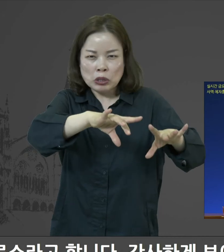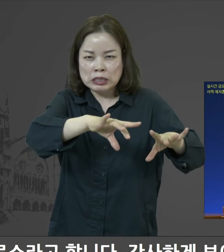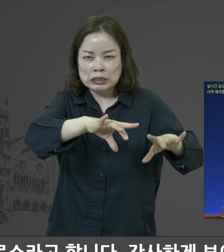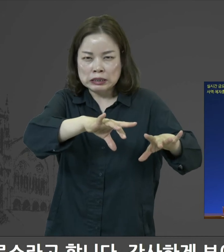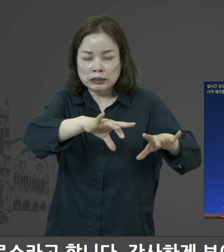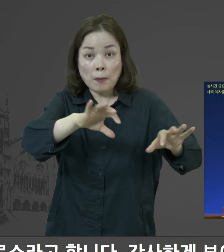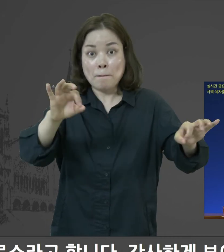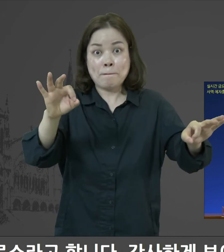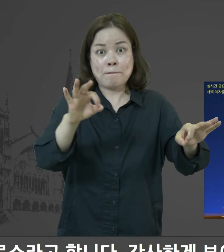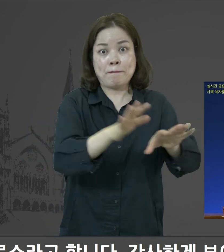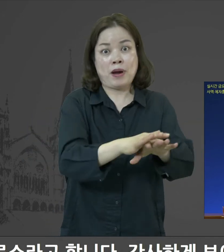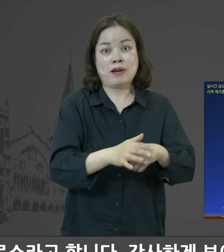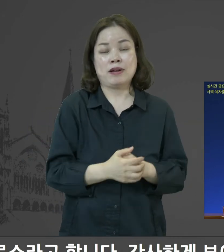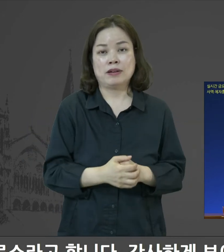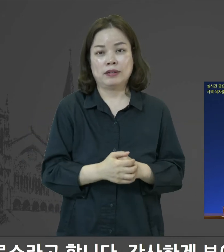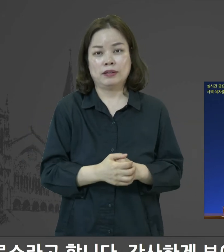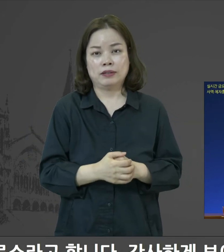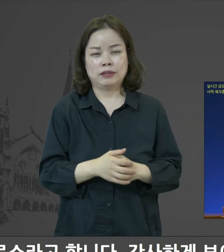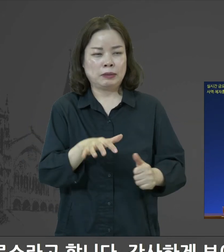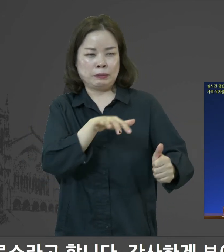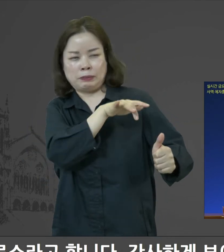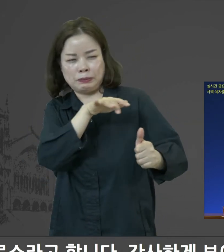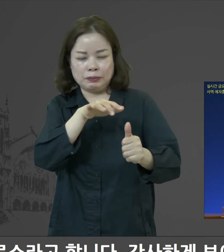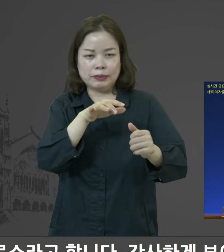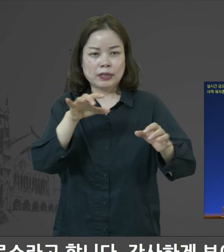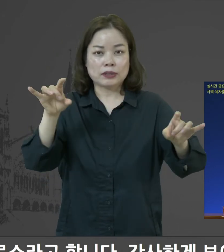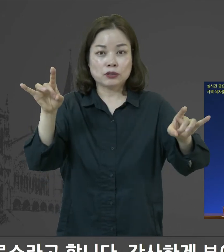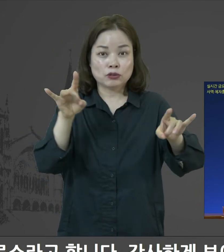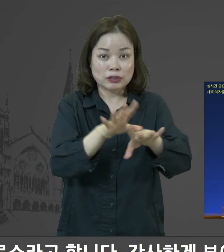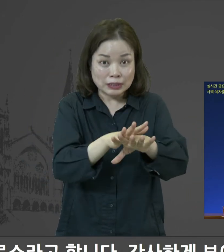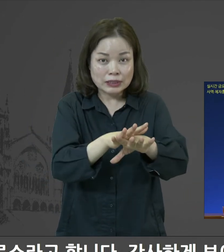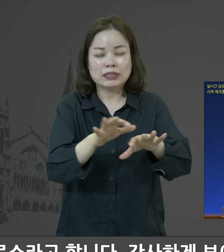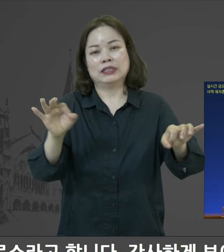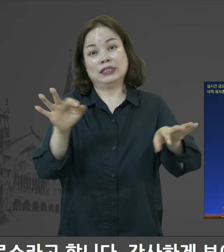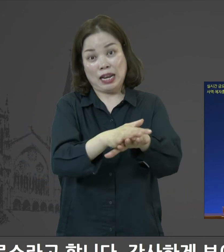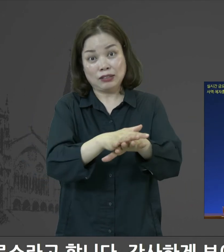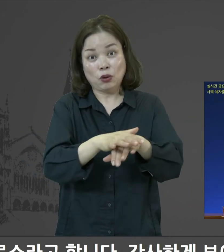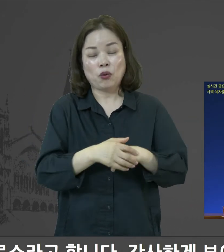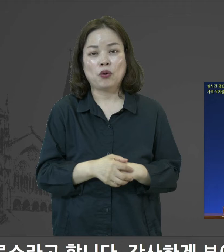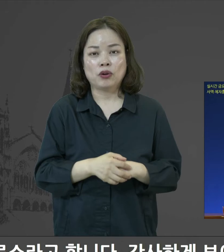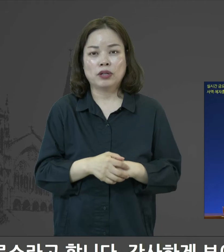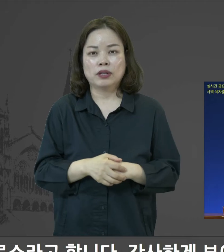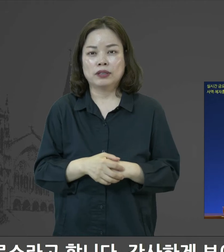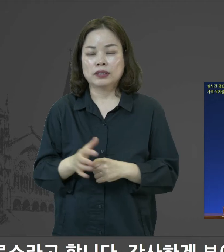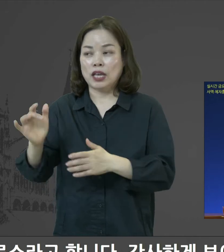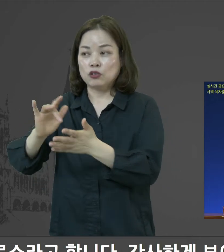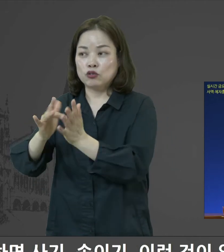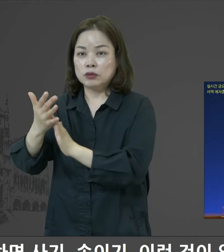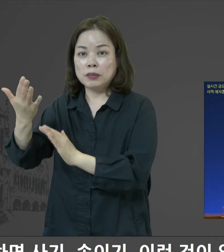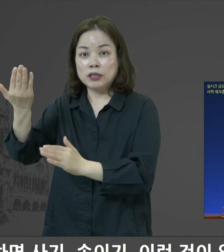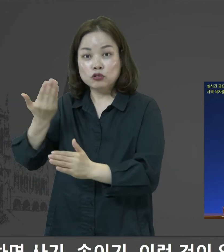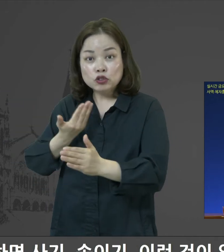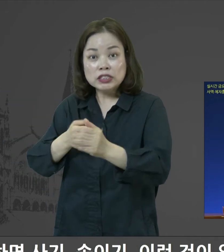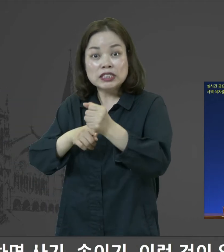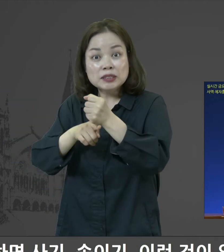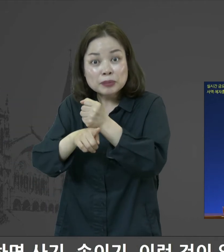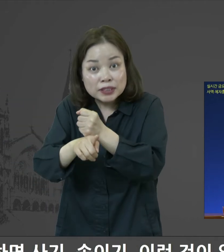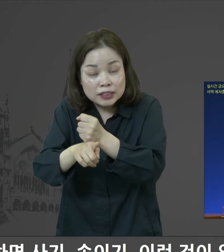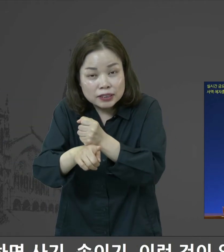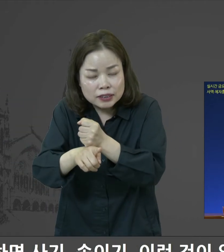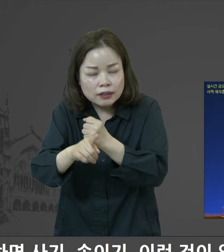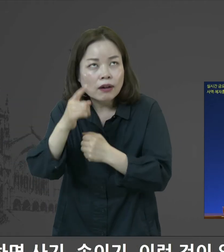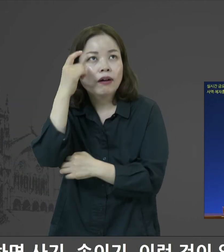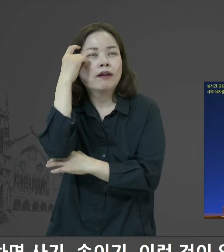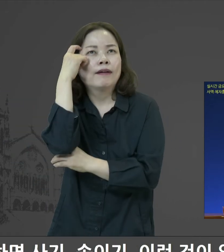게 없어지는 거예요. 이런 게 싹 없어지는 겁니다. 근데 정말 예수님이 말씀하신 의미를 이렇게